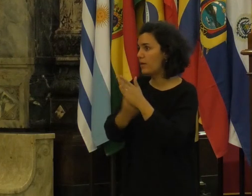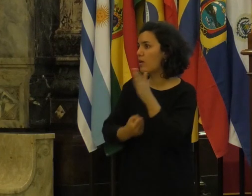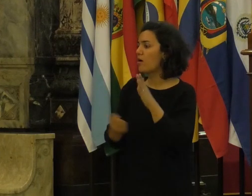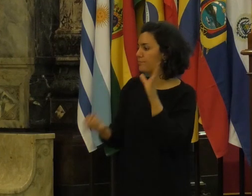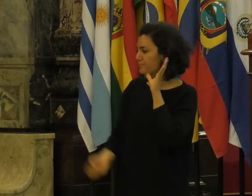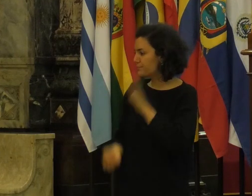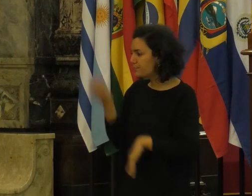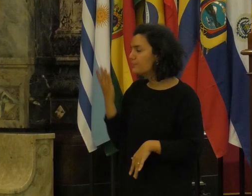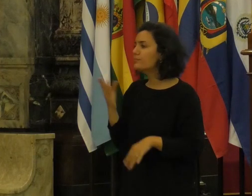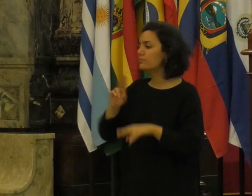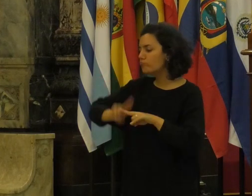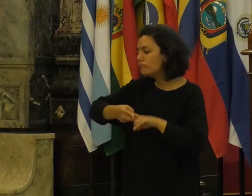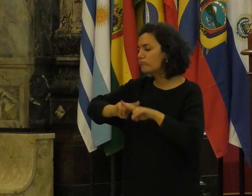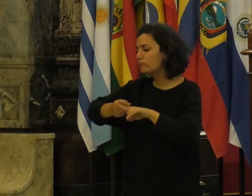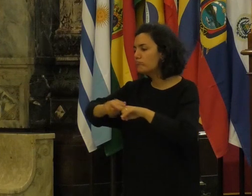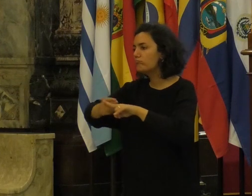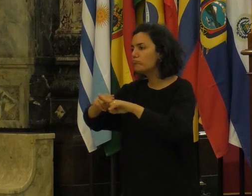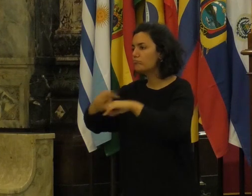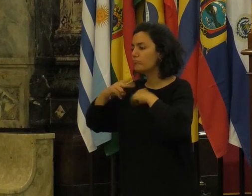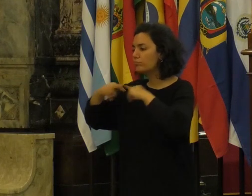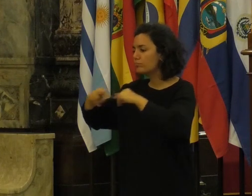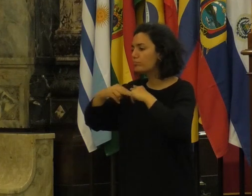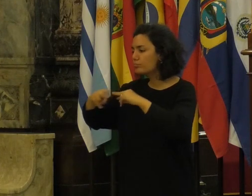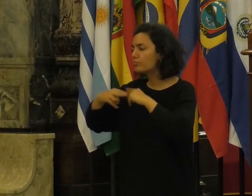emergentes y reemergentes con algunas enfermedades,